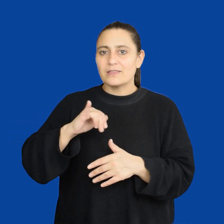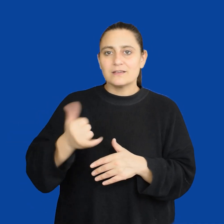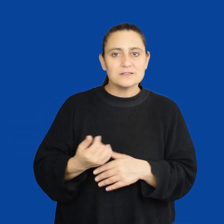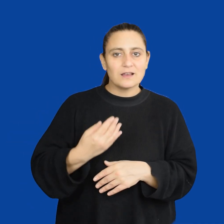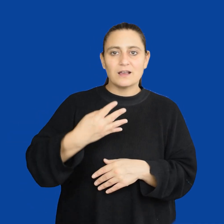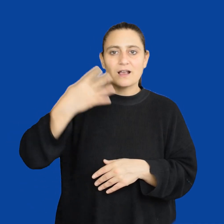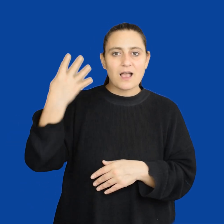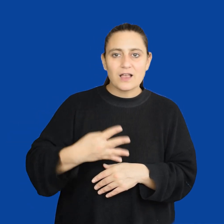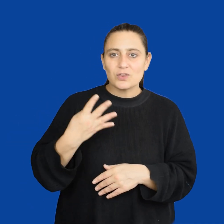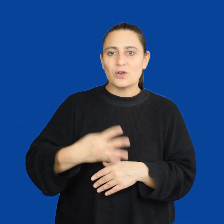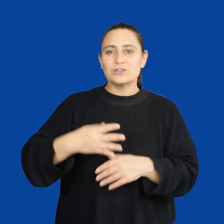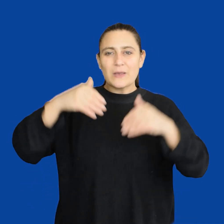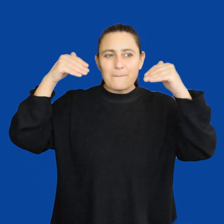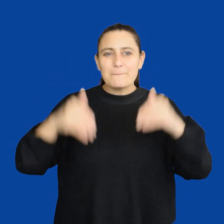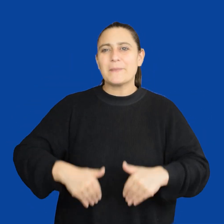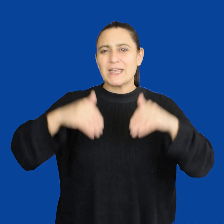para ese entonces al menos